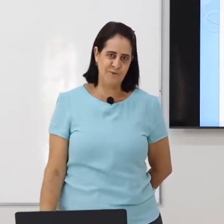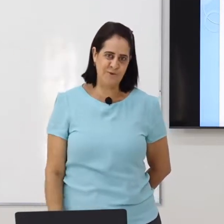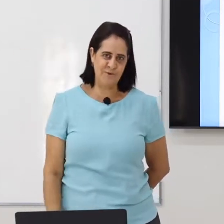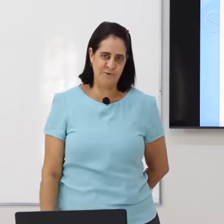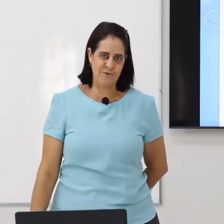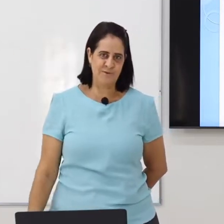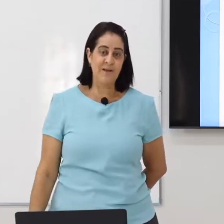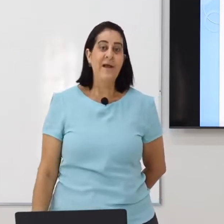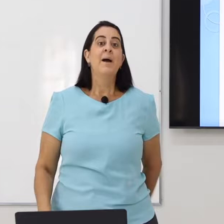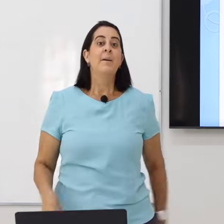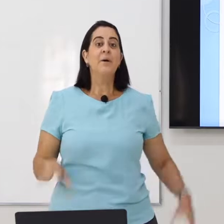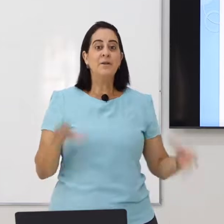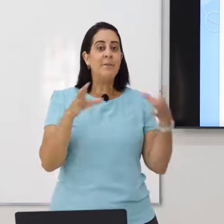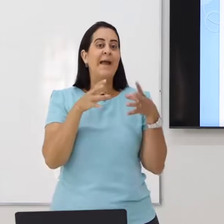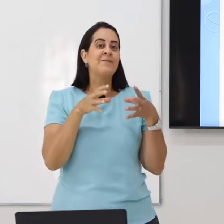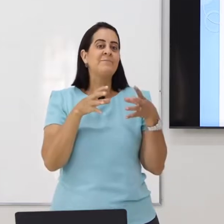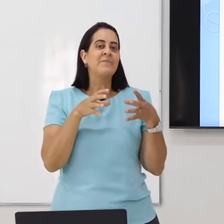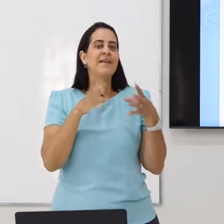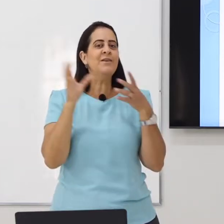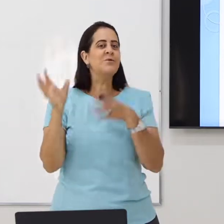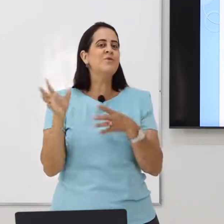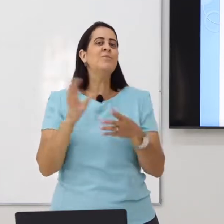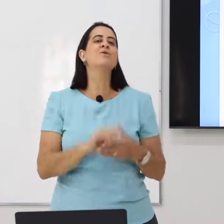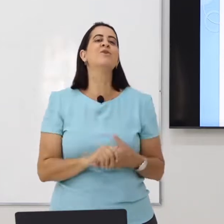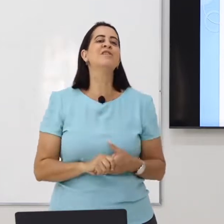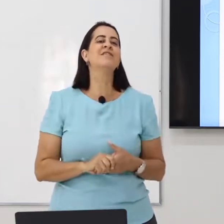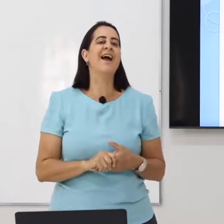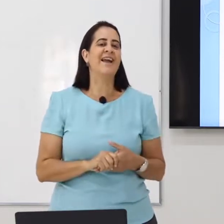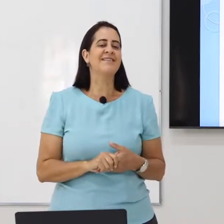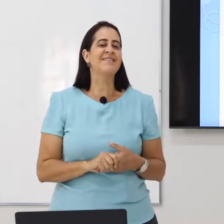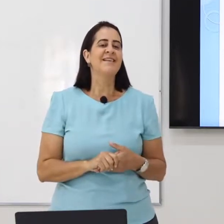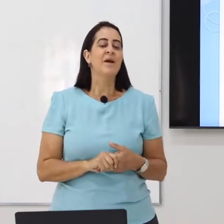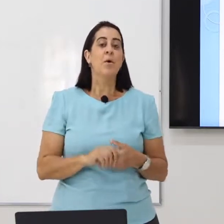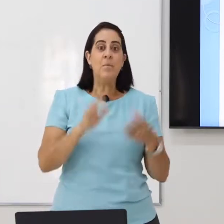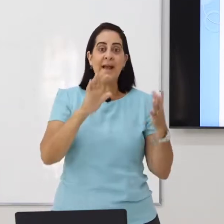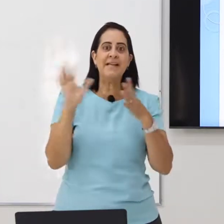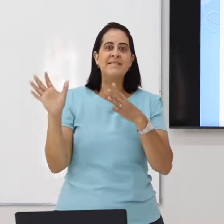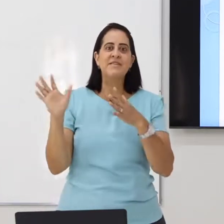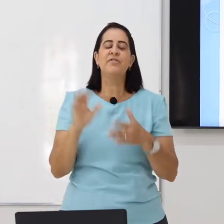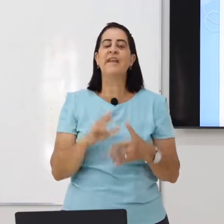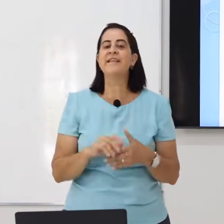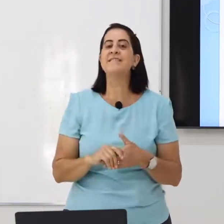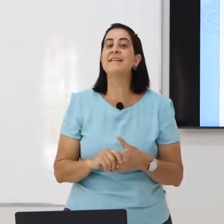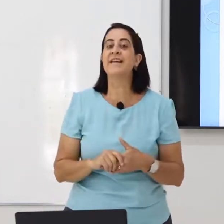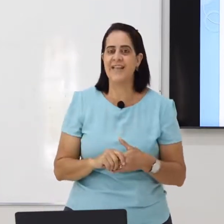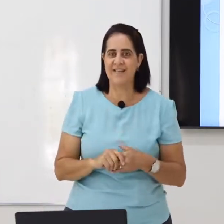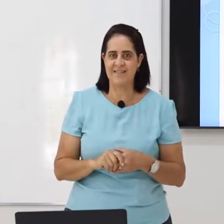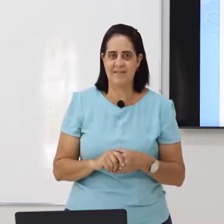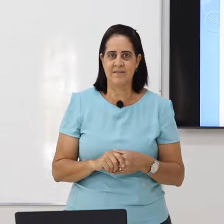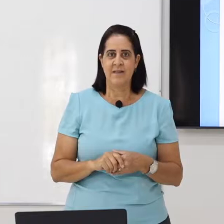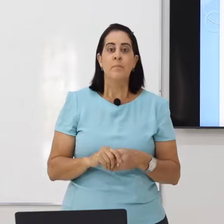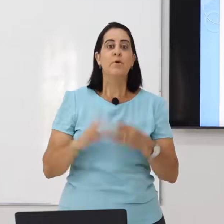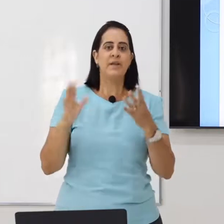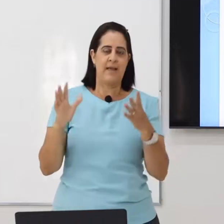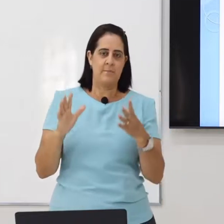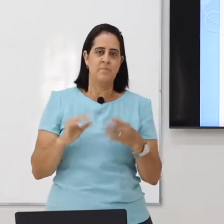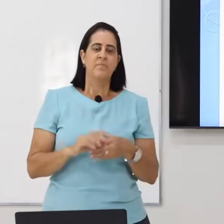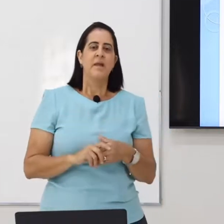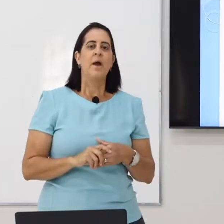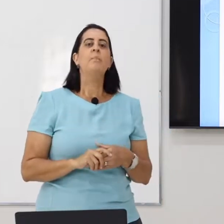os números. Muito bem, e os números ordinais? Como é que ele se diferencia desses? Por quê? Eu